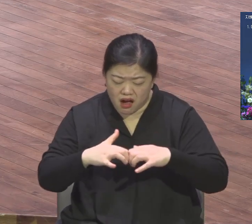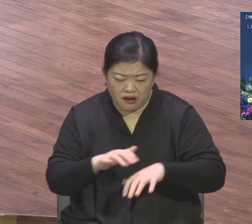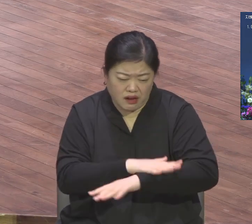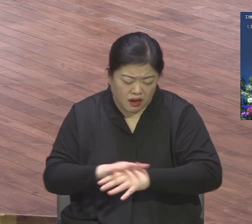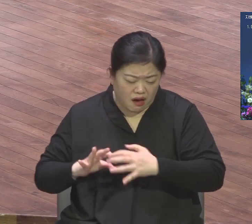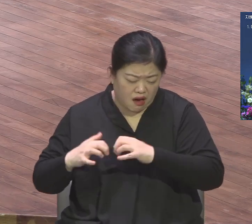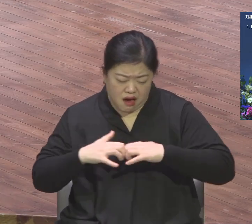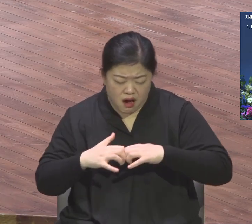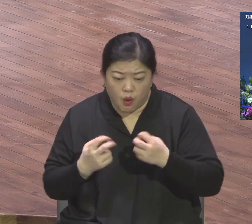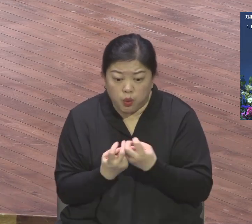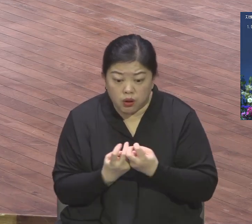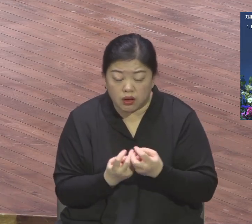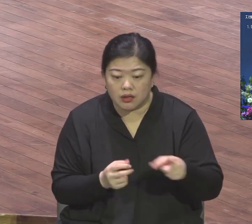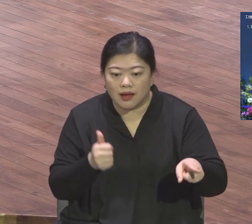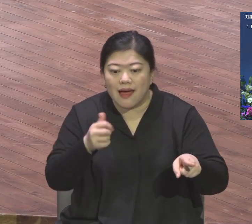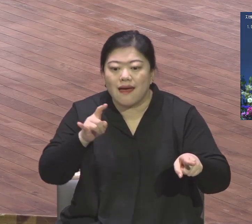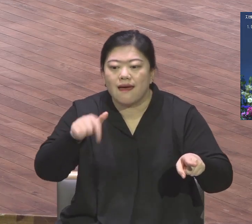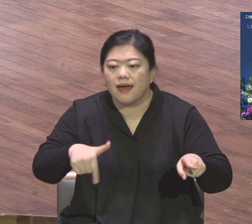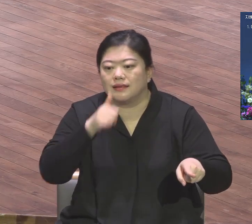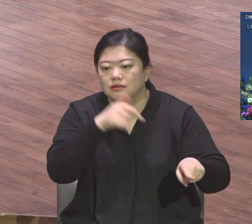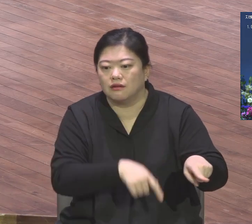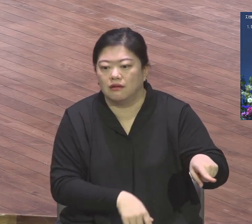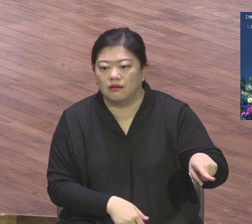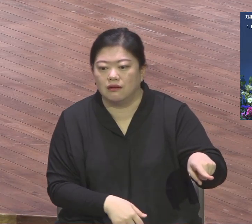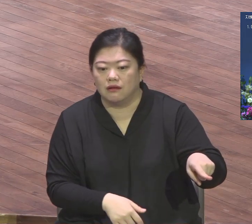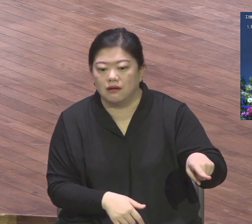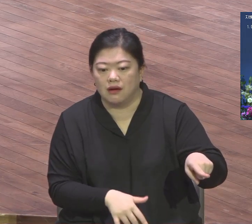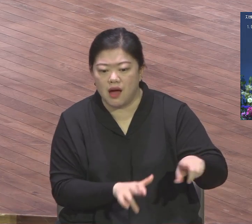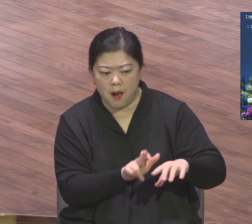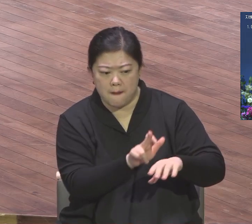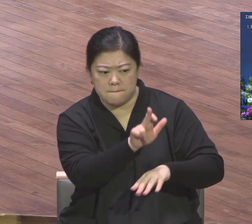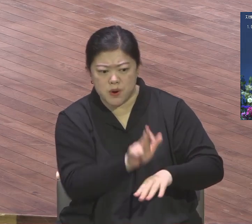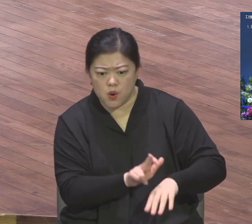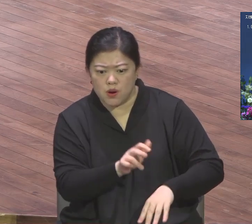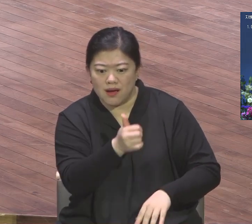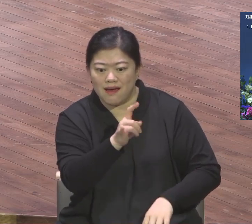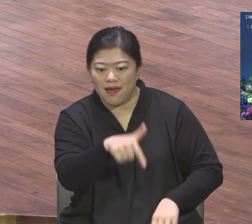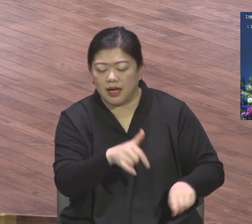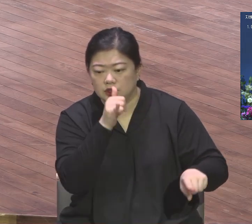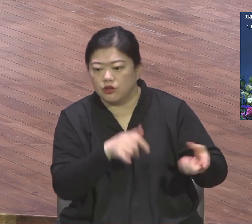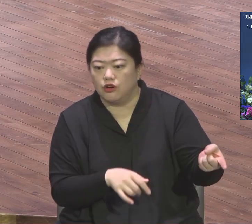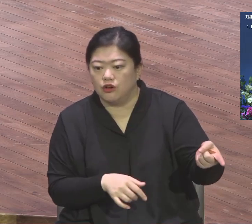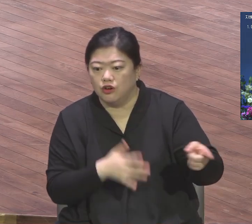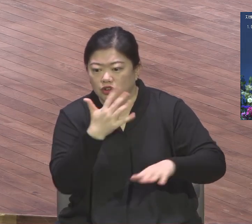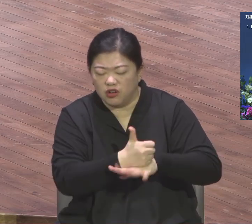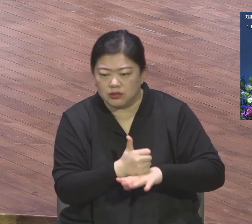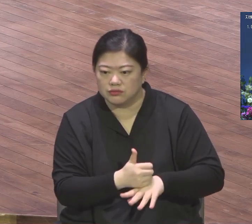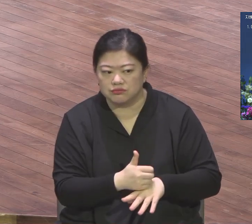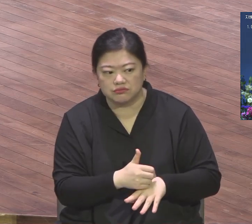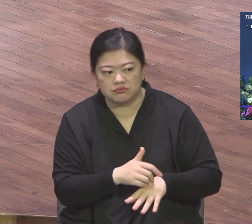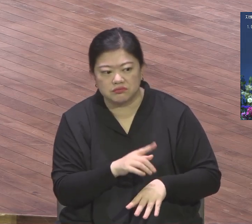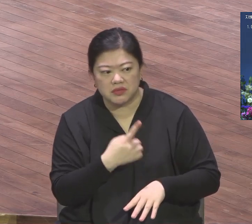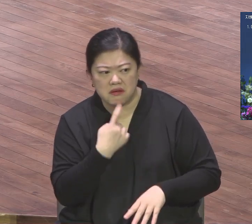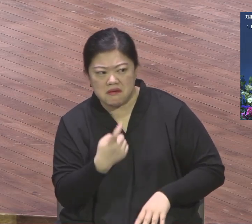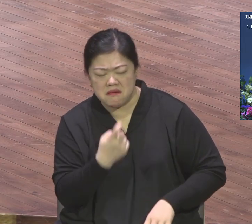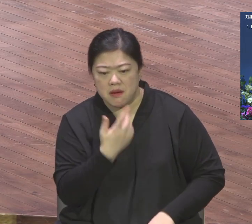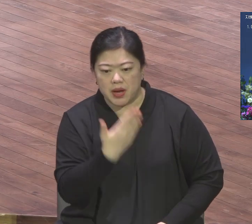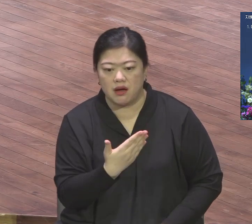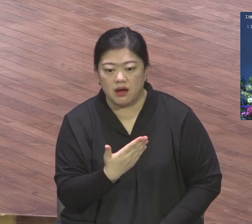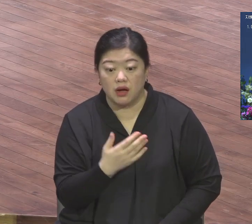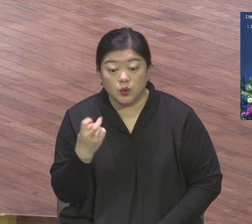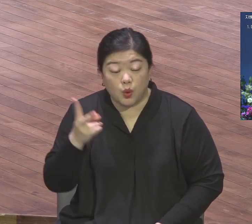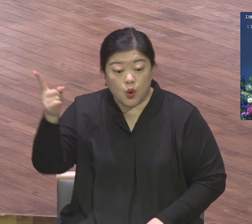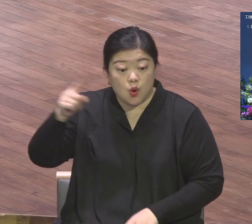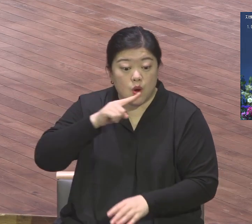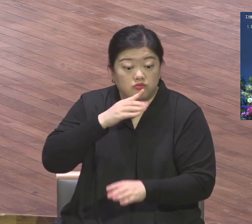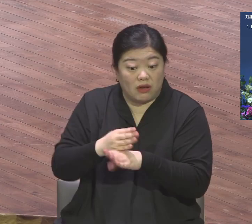아니 핵을 우리도 만들 수 있는데 핵 허락 안 하니까 못 만들잖아요. 아, 북한이 이제 핵까지 공갈치는데